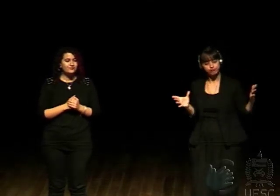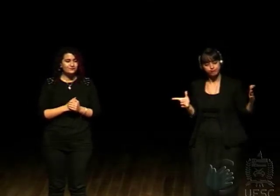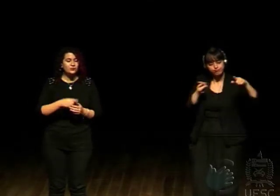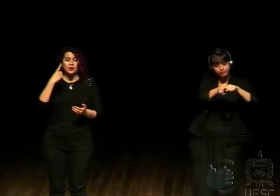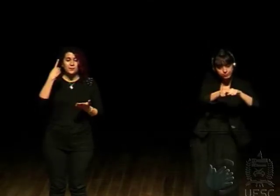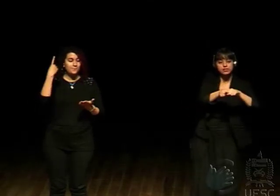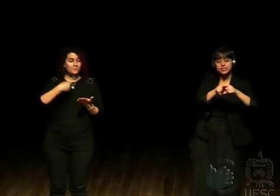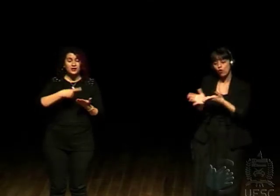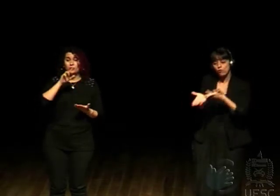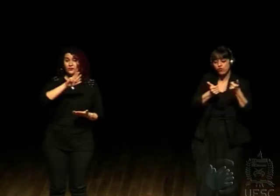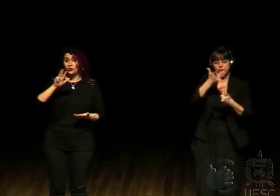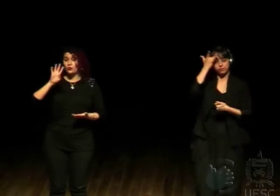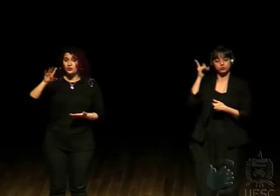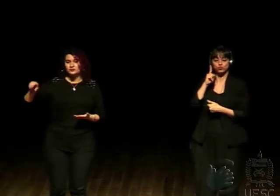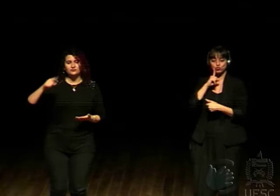participar.